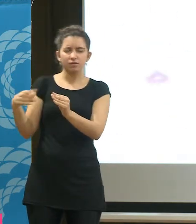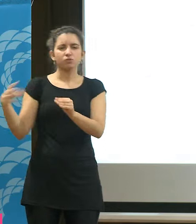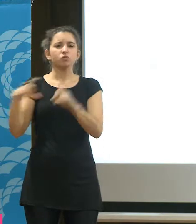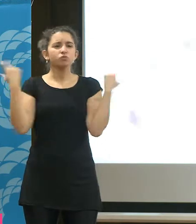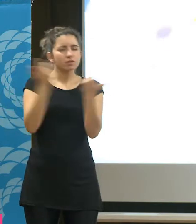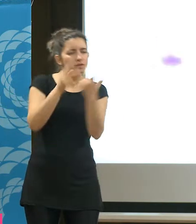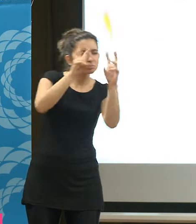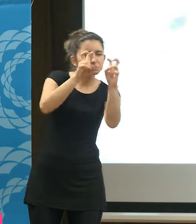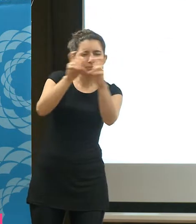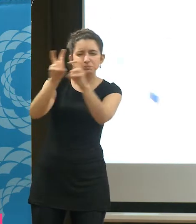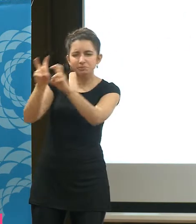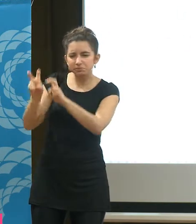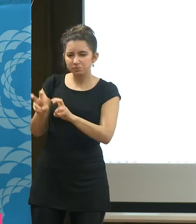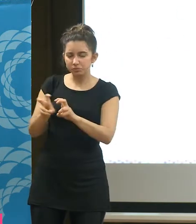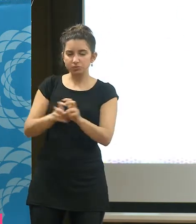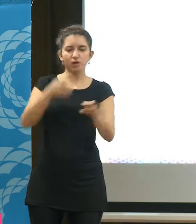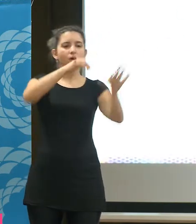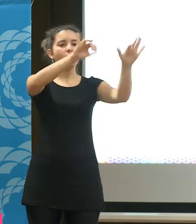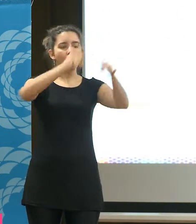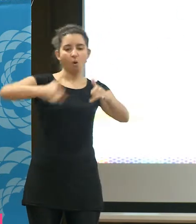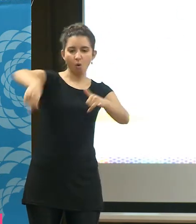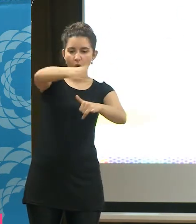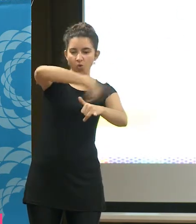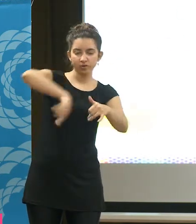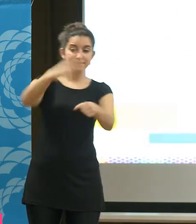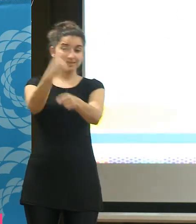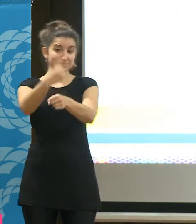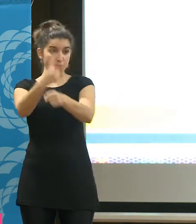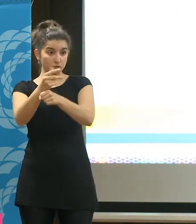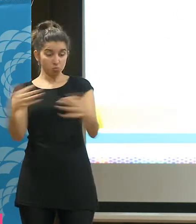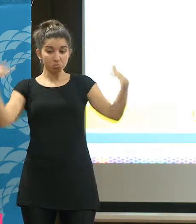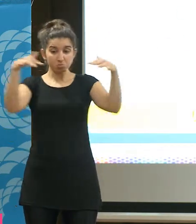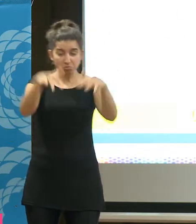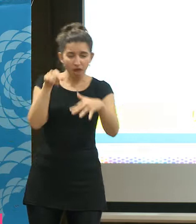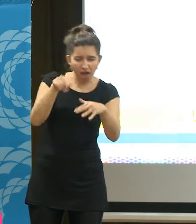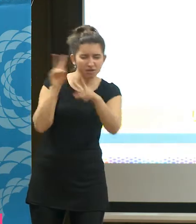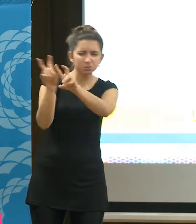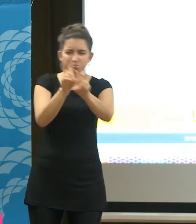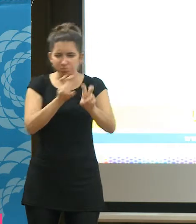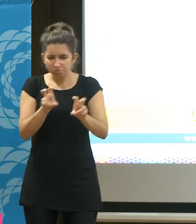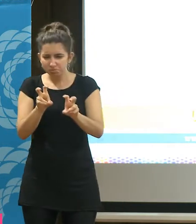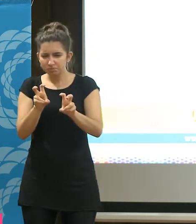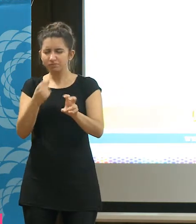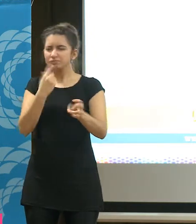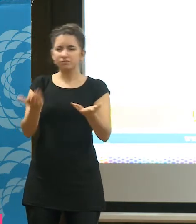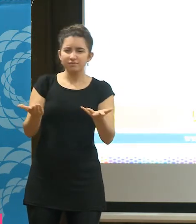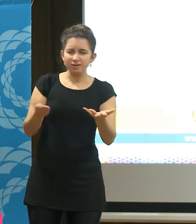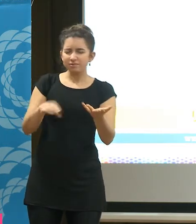investigación que hicimos con jóvenes estudiantes de nivel medio de la ciudad de Córdoba y que revelan datos que creemos que